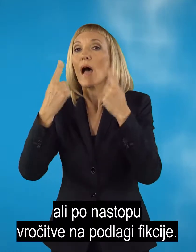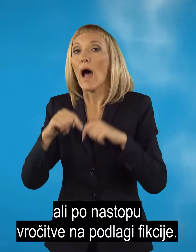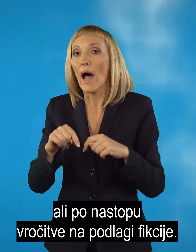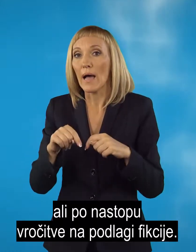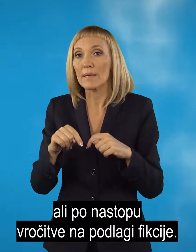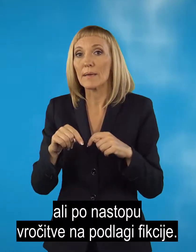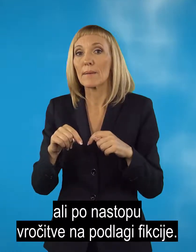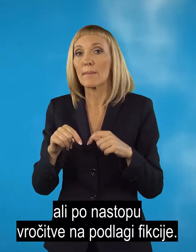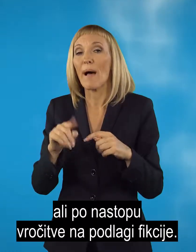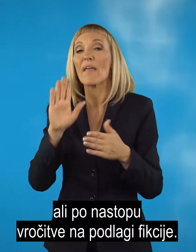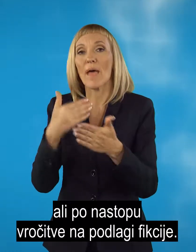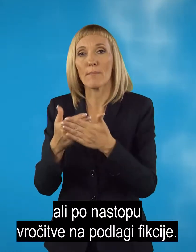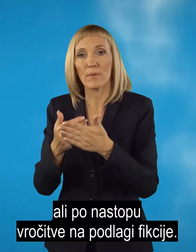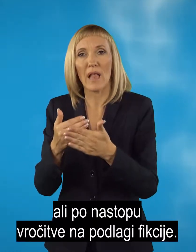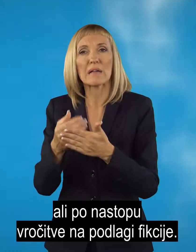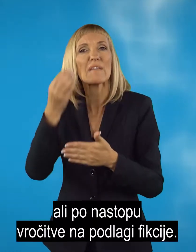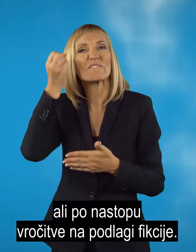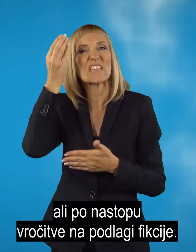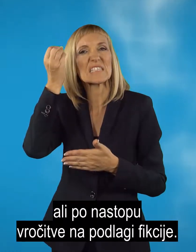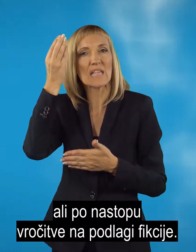ali po nastopu vročitve na podlagi fikcije.